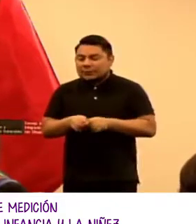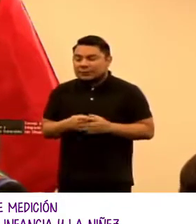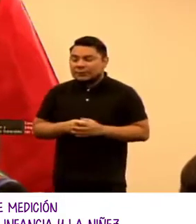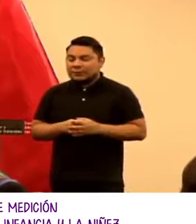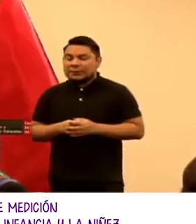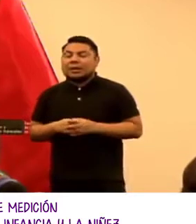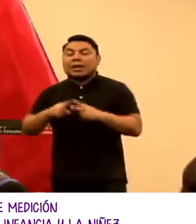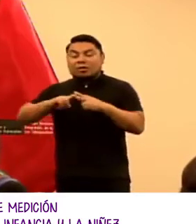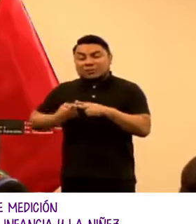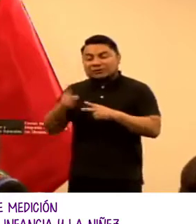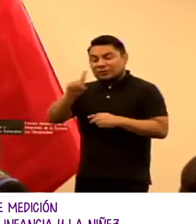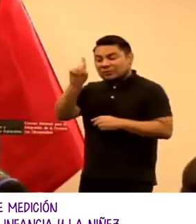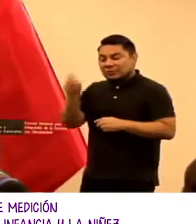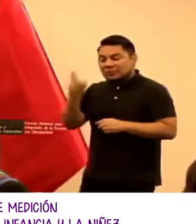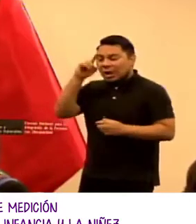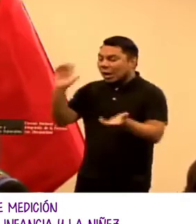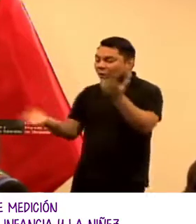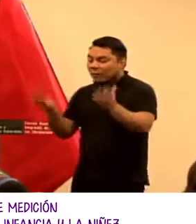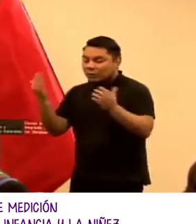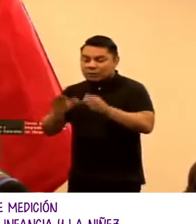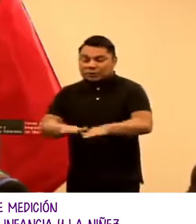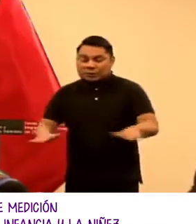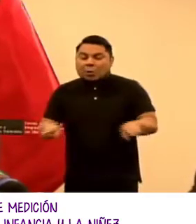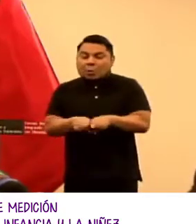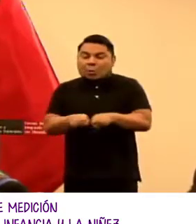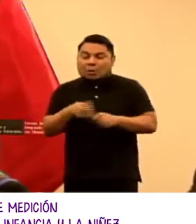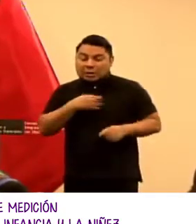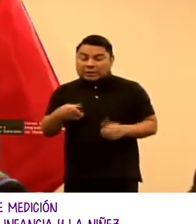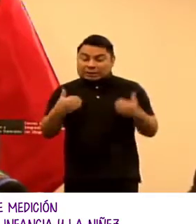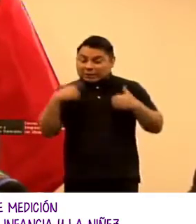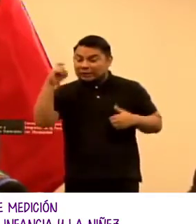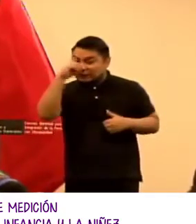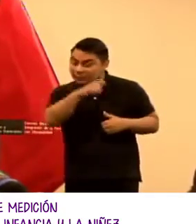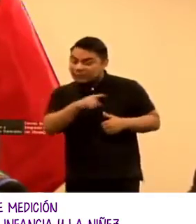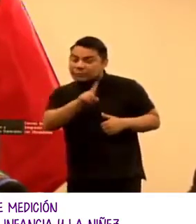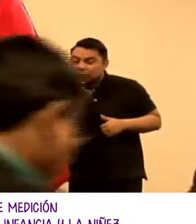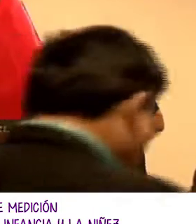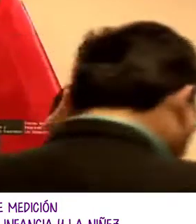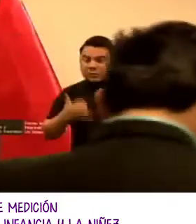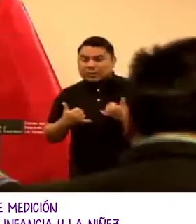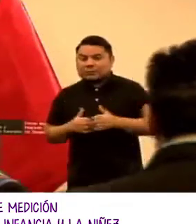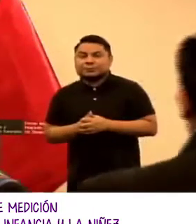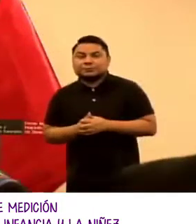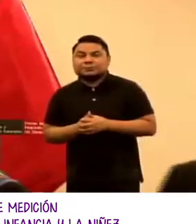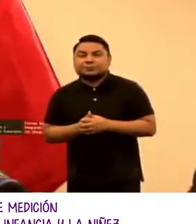el comienzo de la pregunta si en comparación con niños y niñas de la misma edad tiene alguna dificultad para jugar.